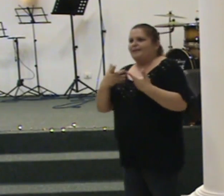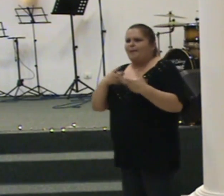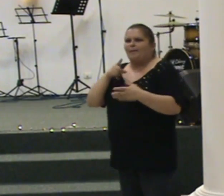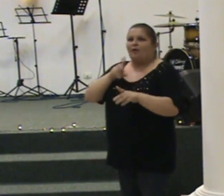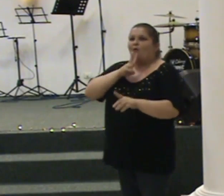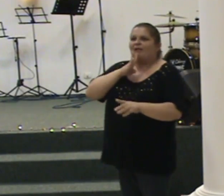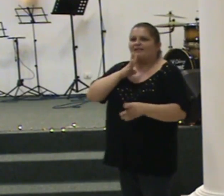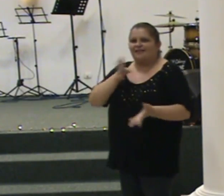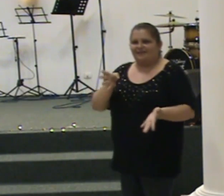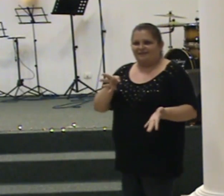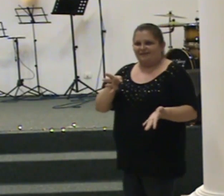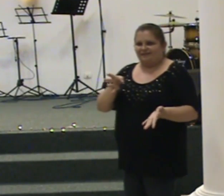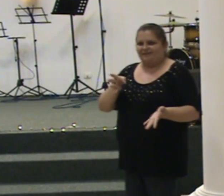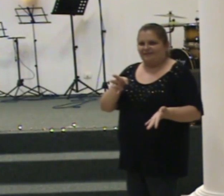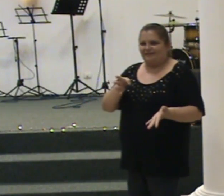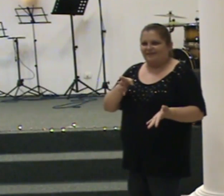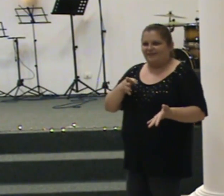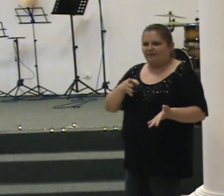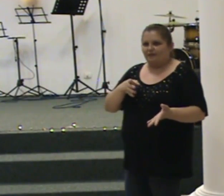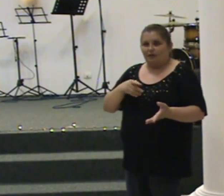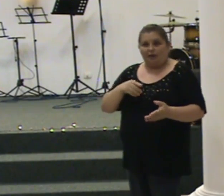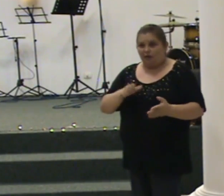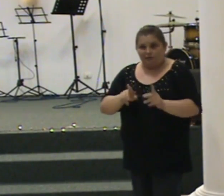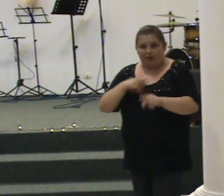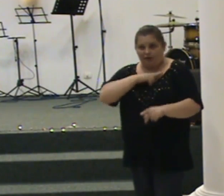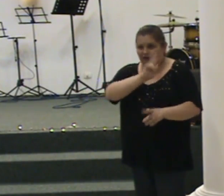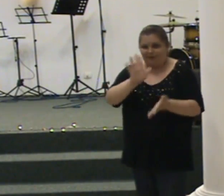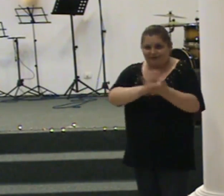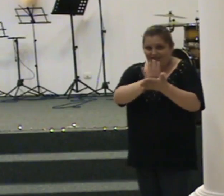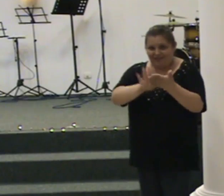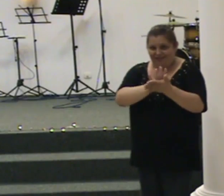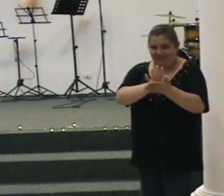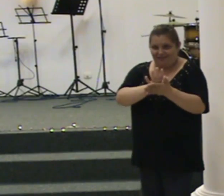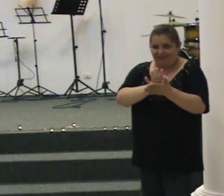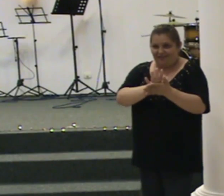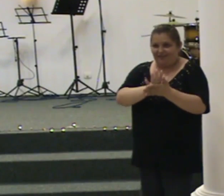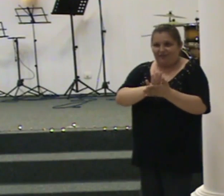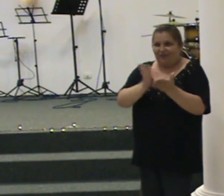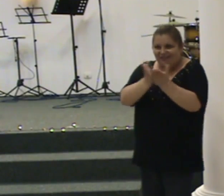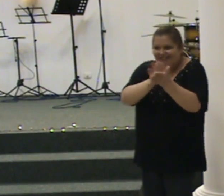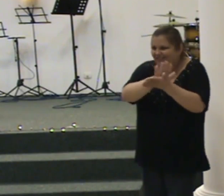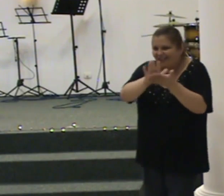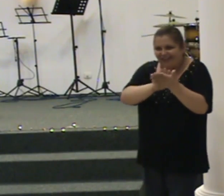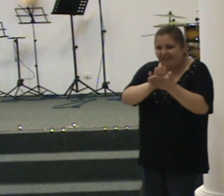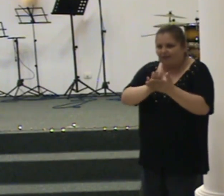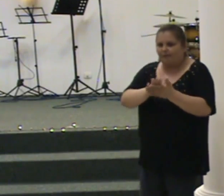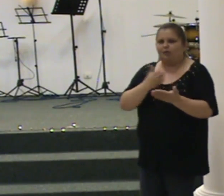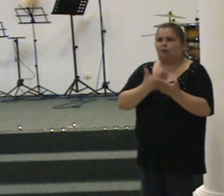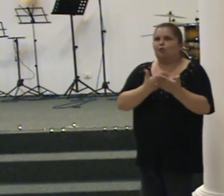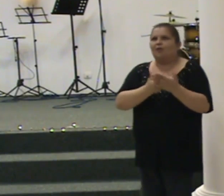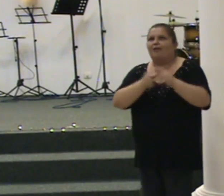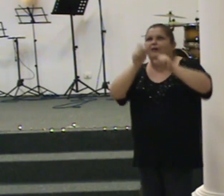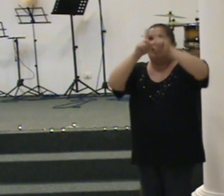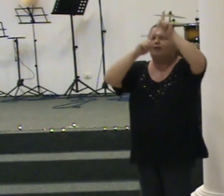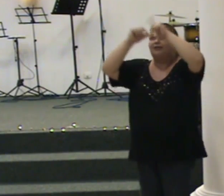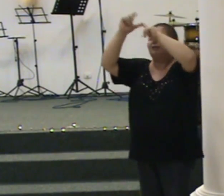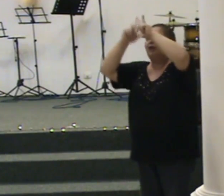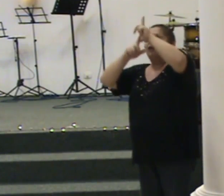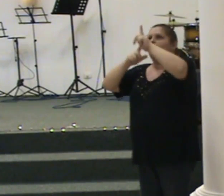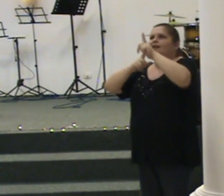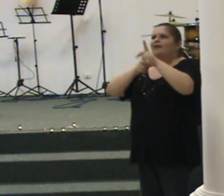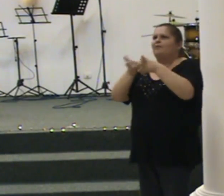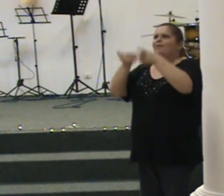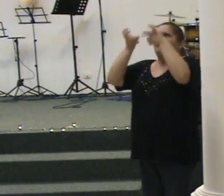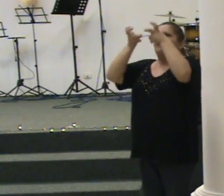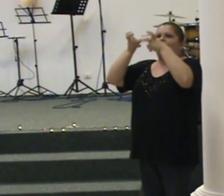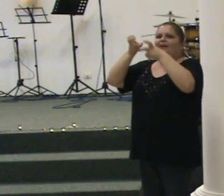mostravam, os sinais mostravam. Olha só, eles não eram religiosos, eles eram cientistas. E eles estudavam os astros, e eles